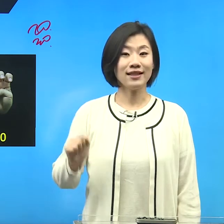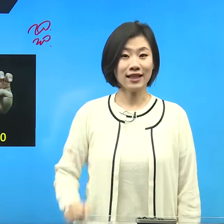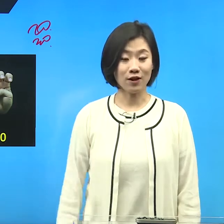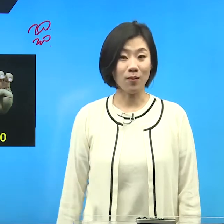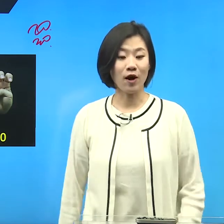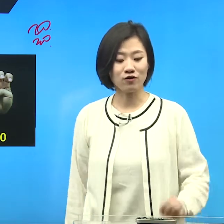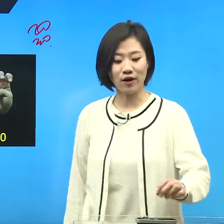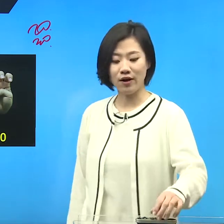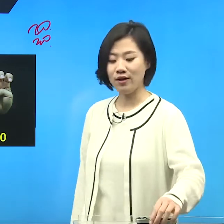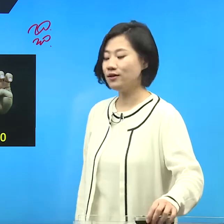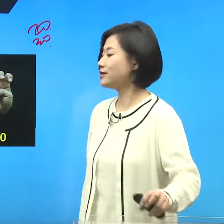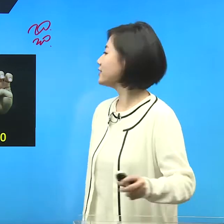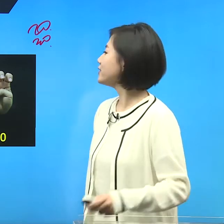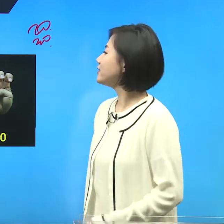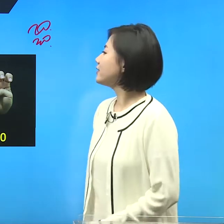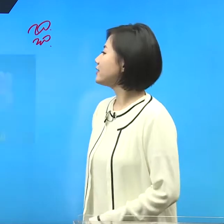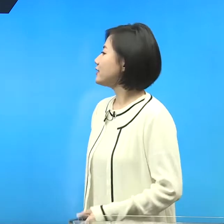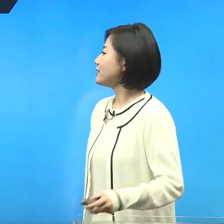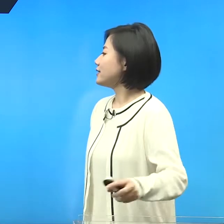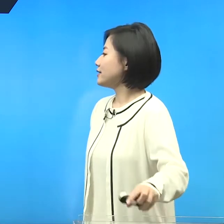자, 넘어가고요.